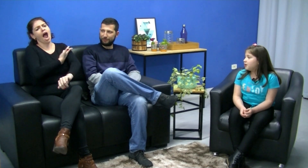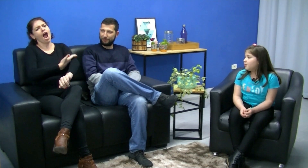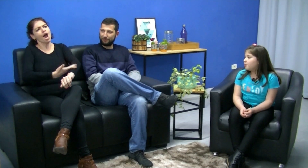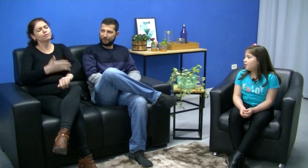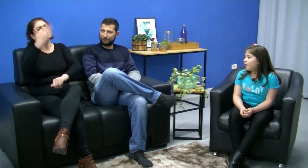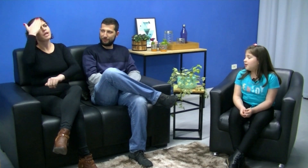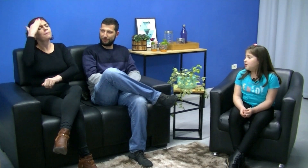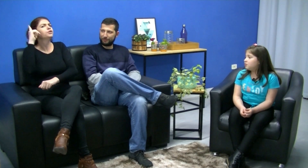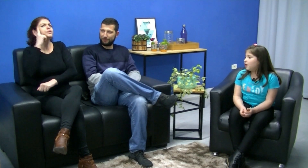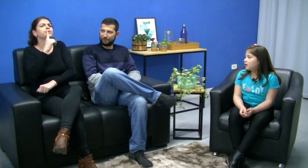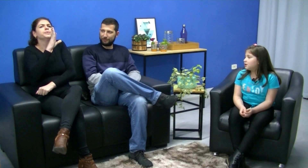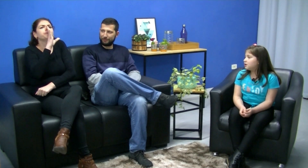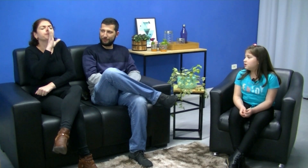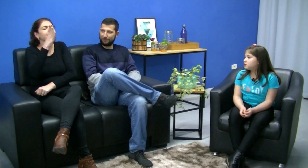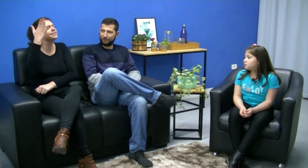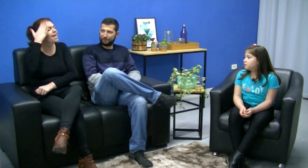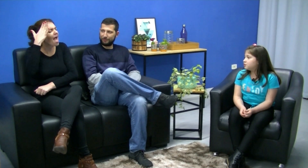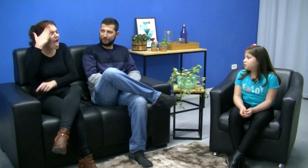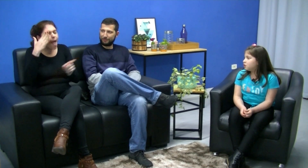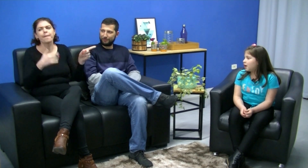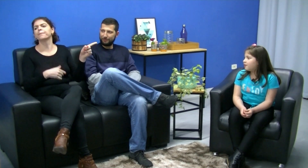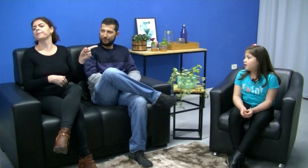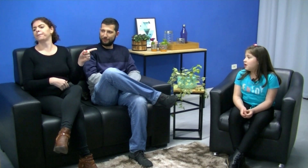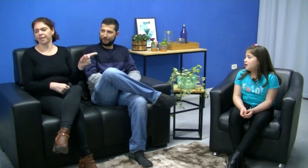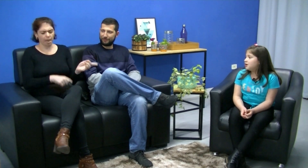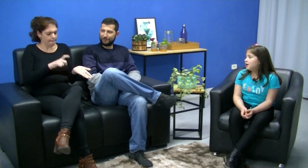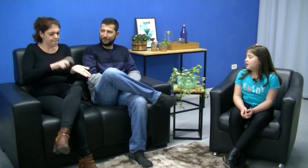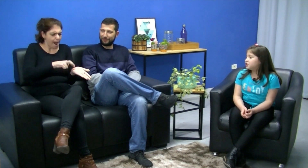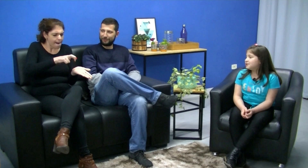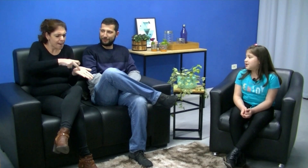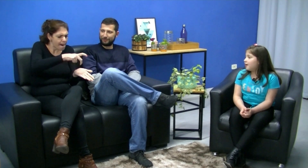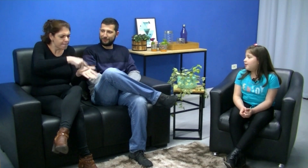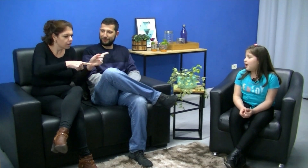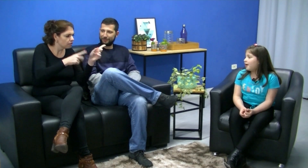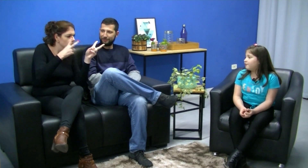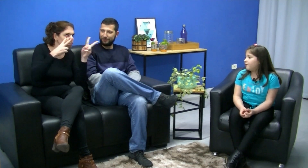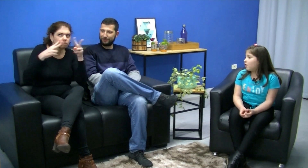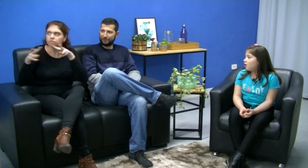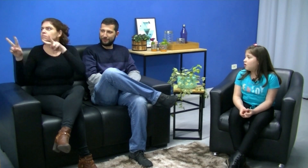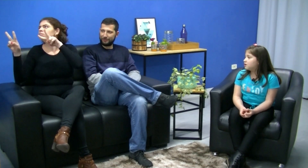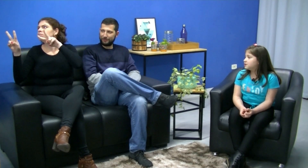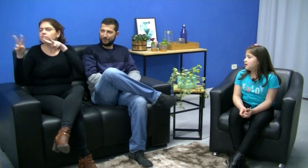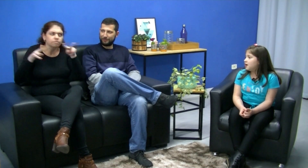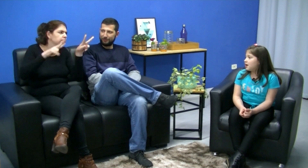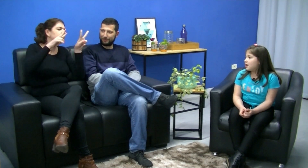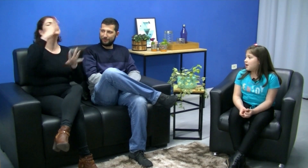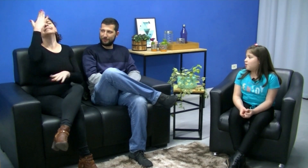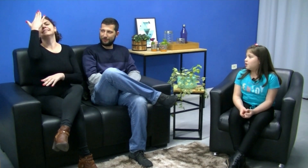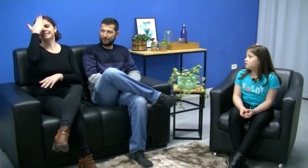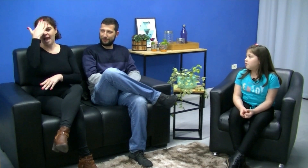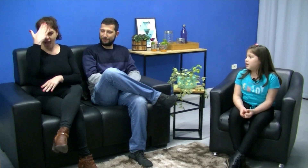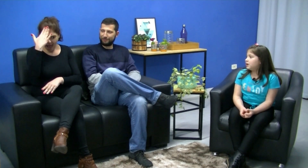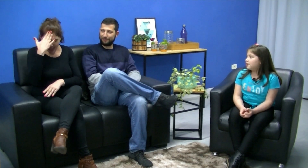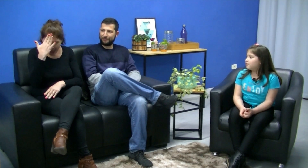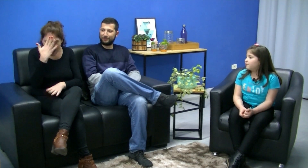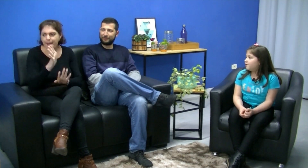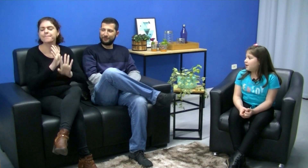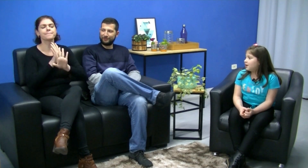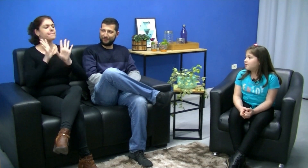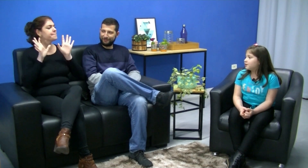e pro meu marido, ela não chorava. E ela já sabe a voz, como eu venho